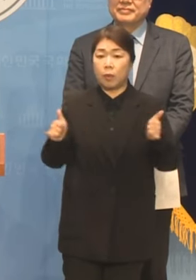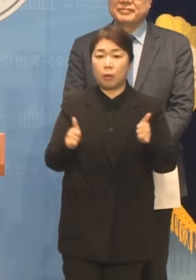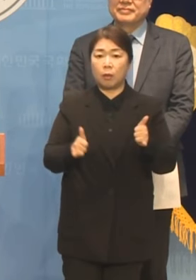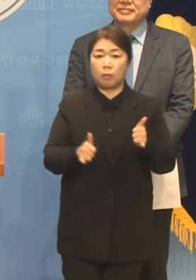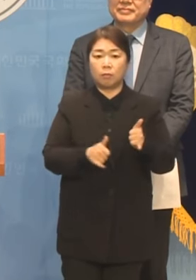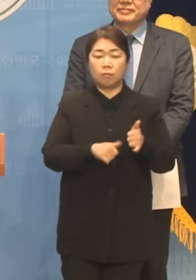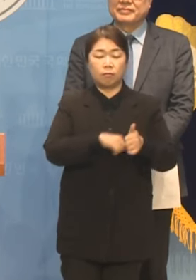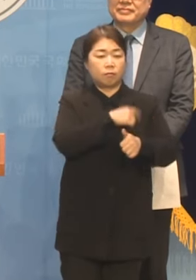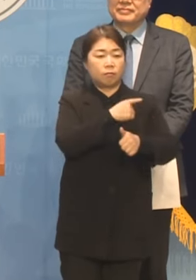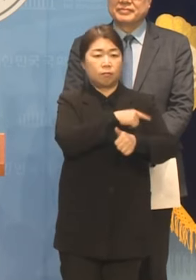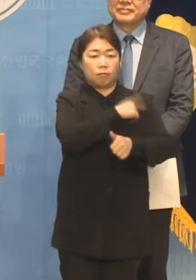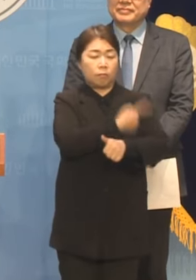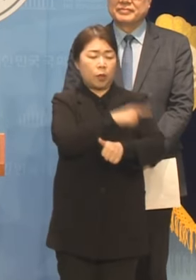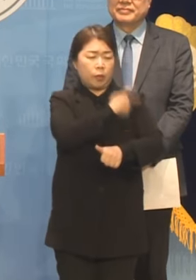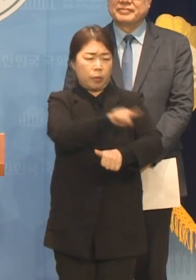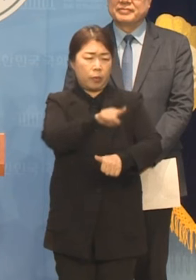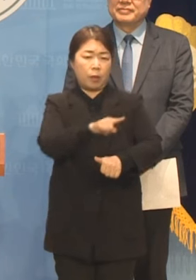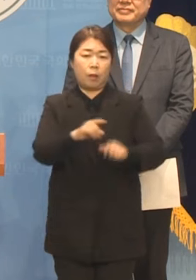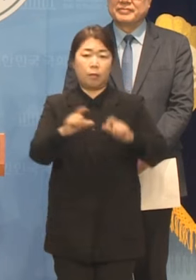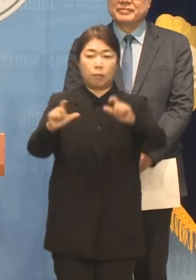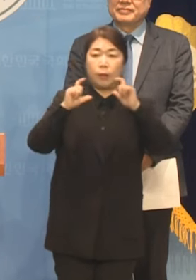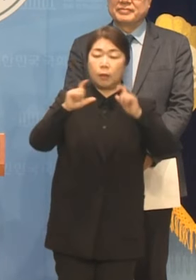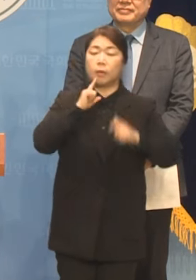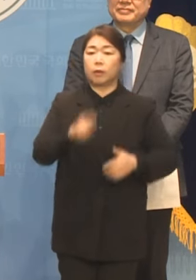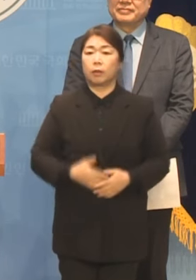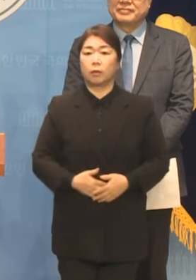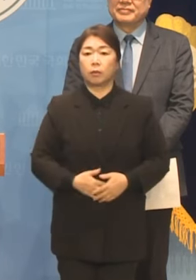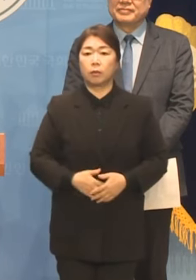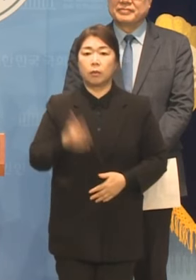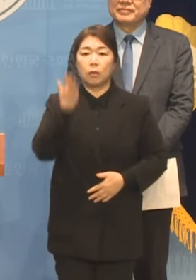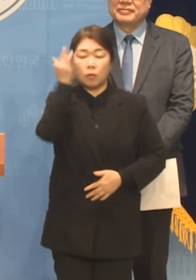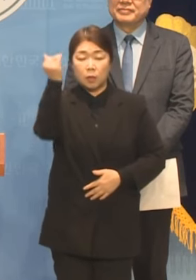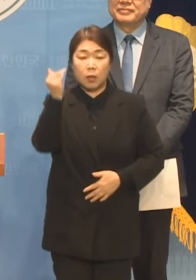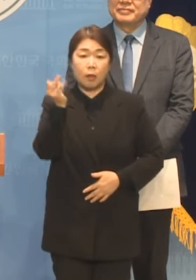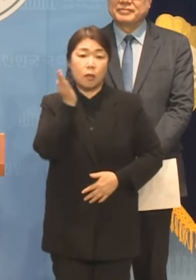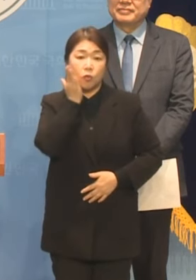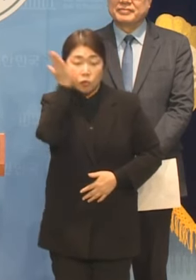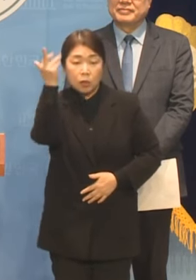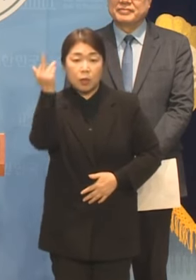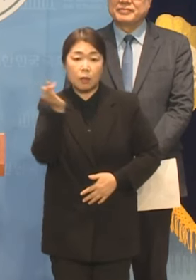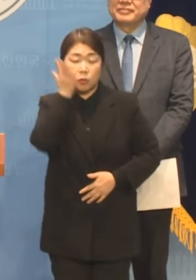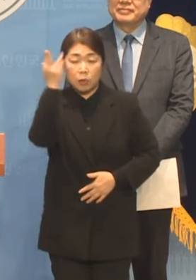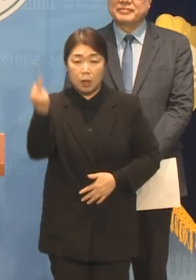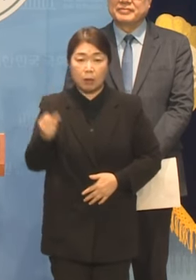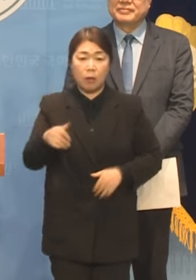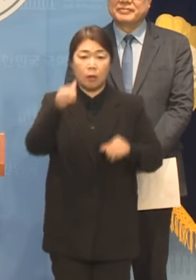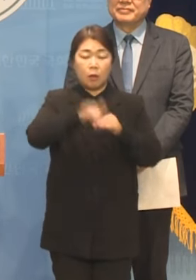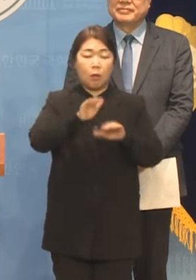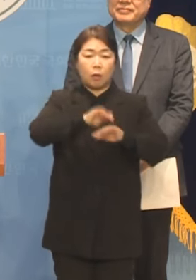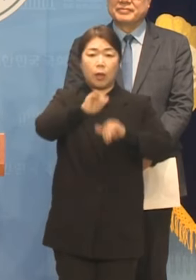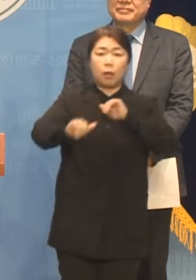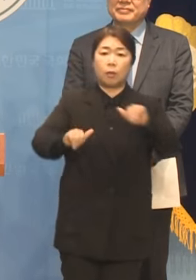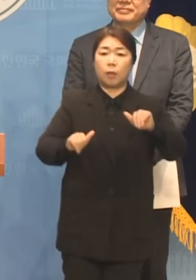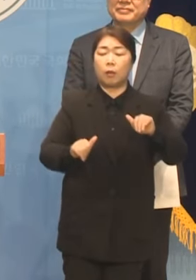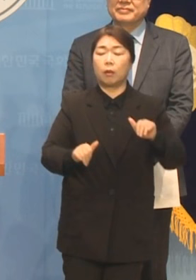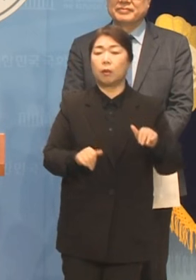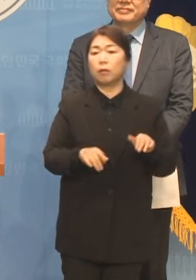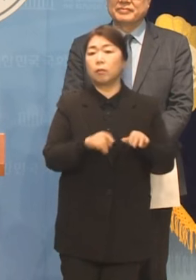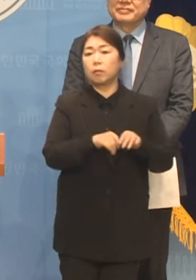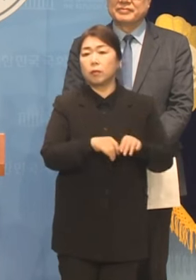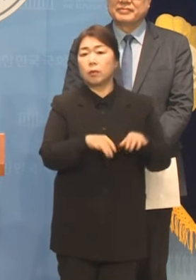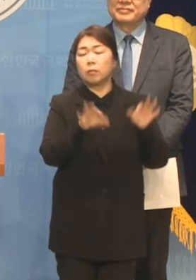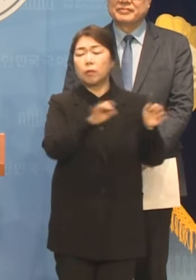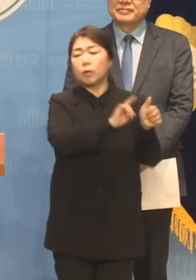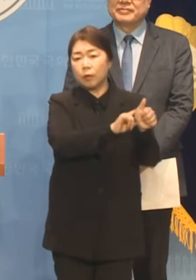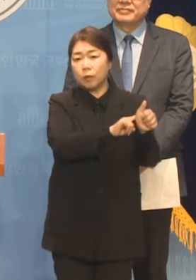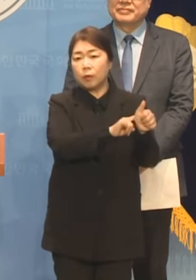부적격의 공천 학사를 하고 있습니다 울산 선거개입 의혹으로 일심에서 징역 3년을 선고받은 모의원 전당대회